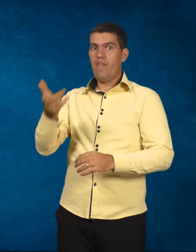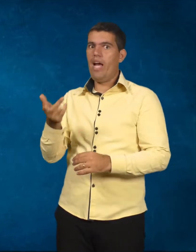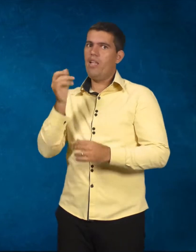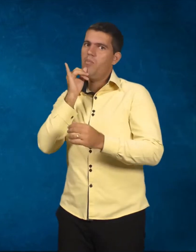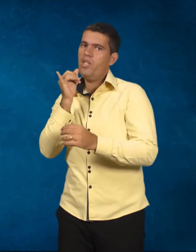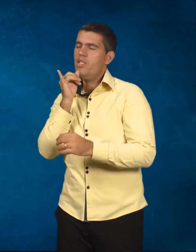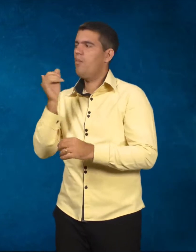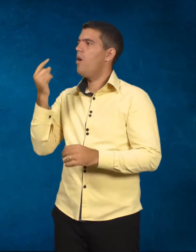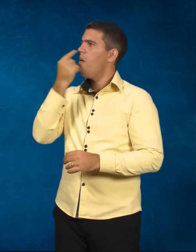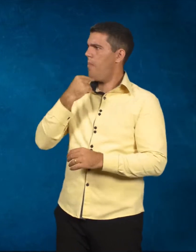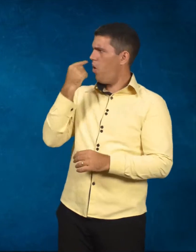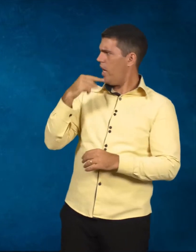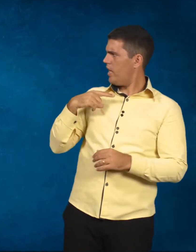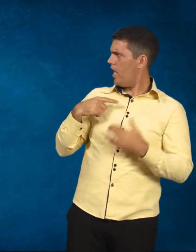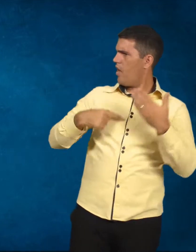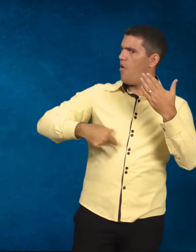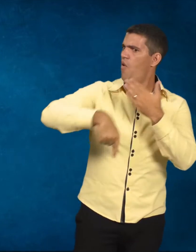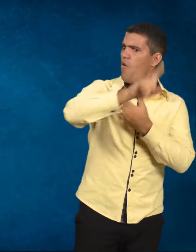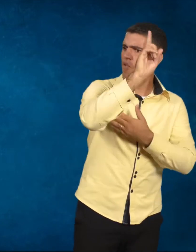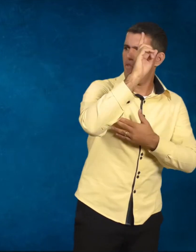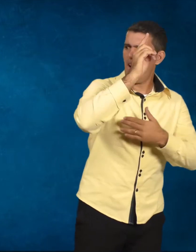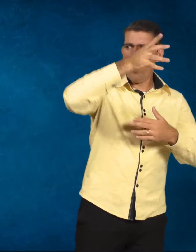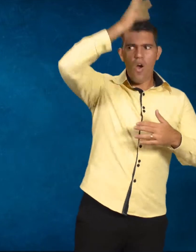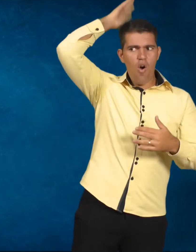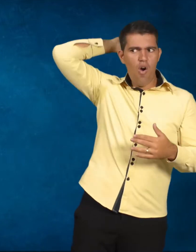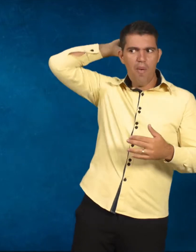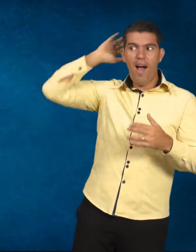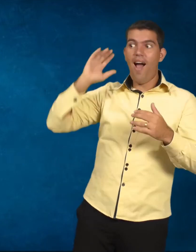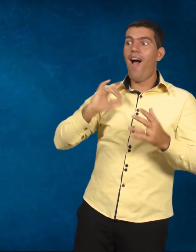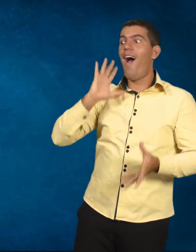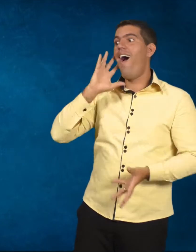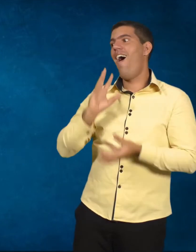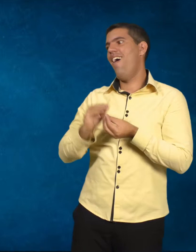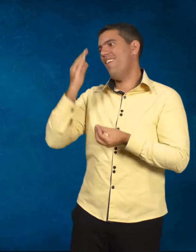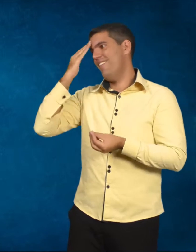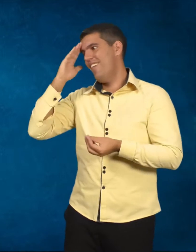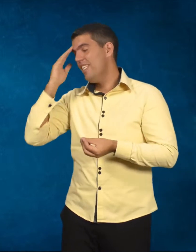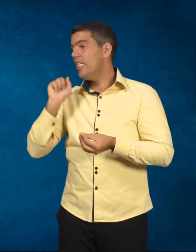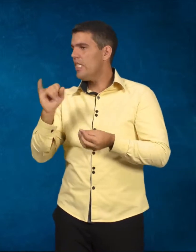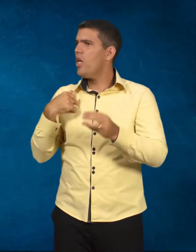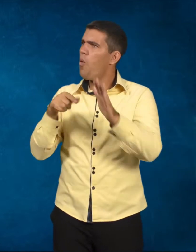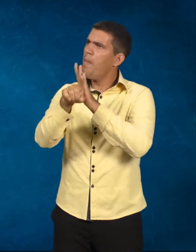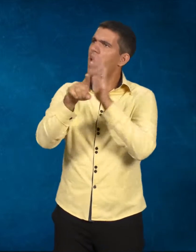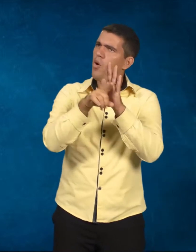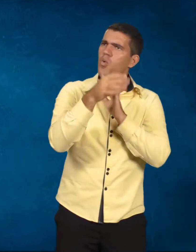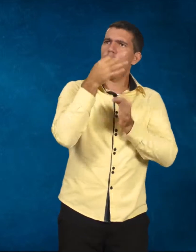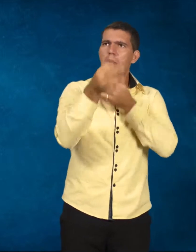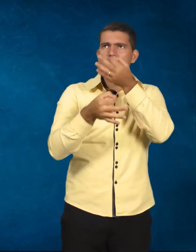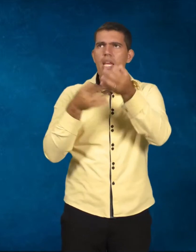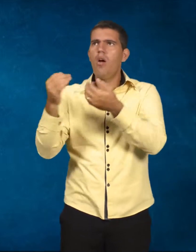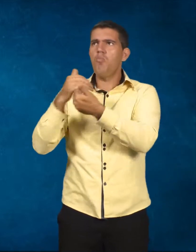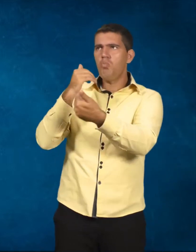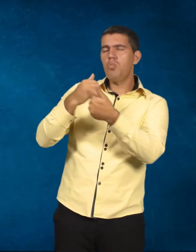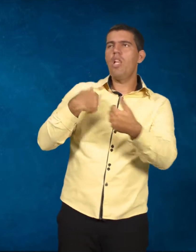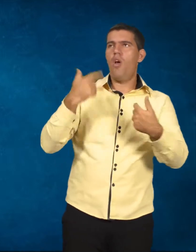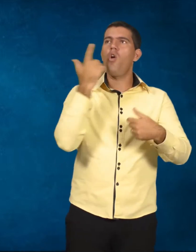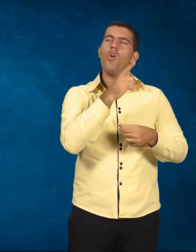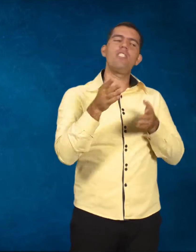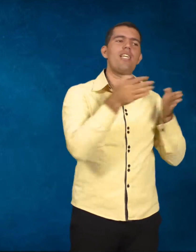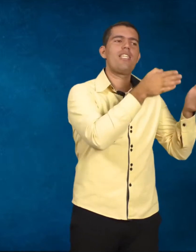ela entende que quem sabe pedir orientações chega ao lugar desejado. Nesse estágio simbólico,